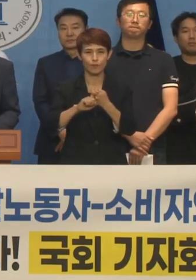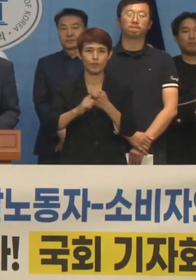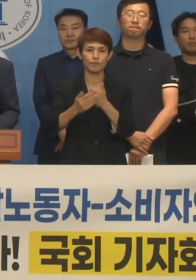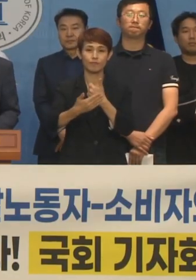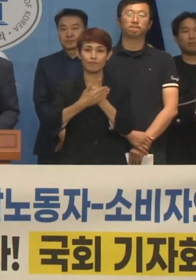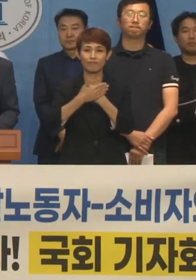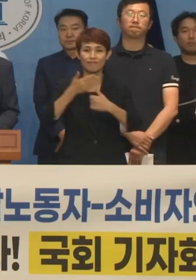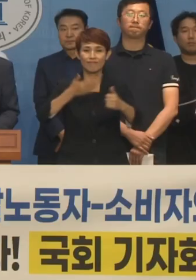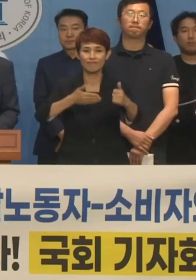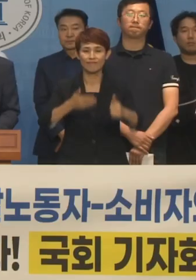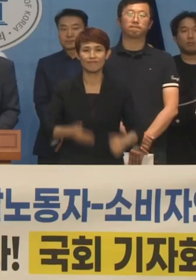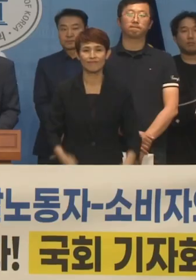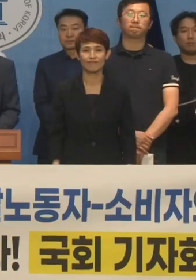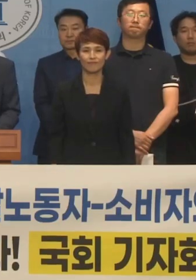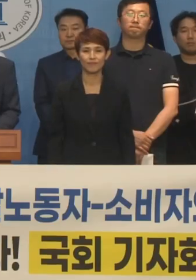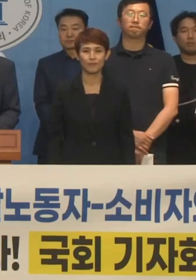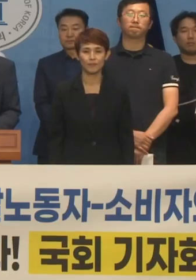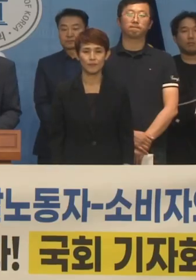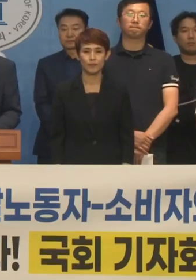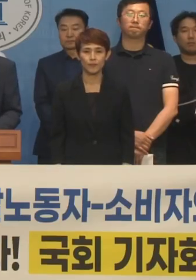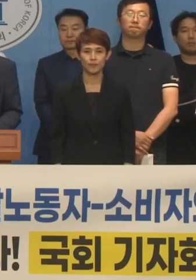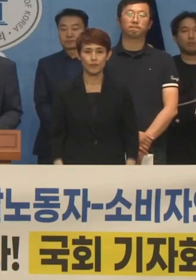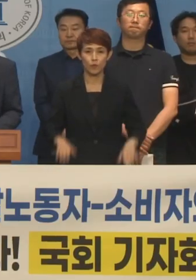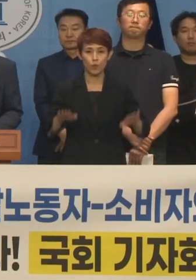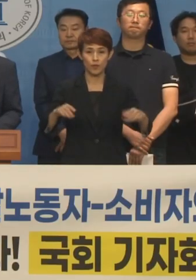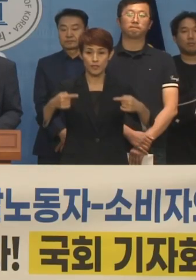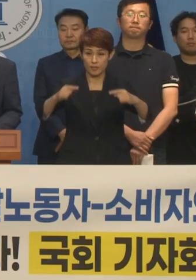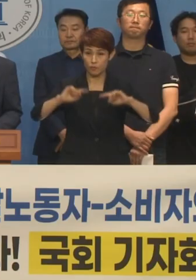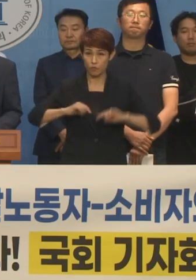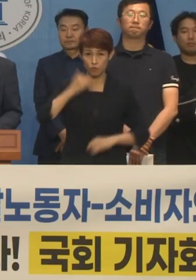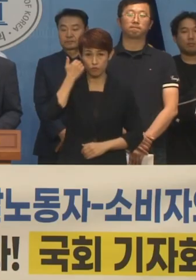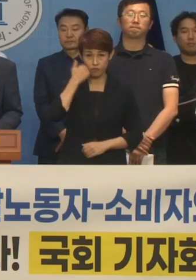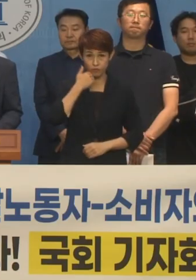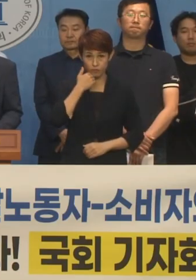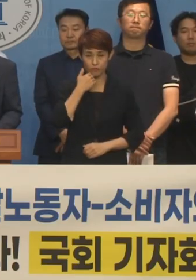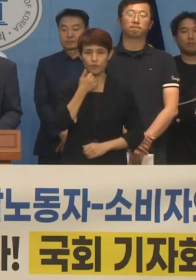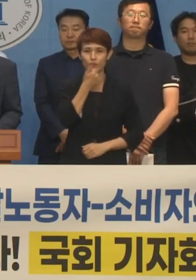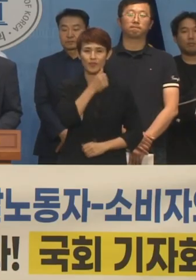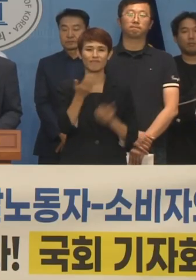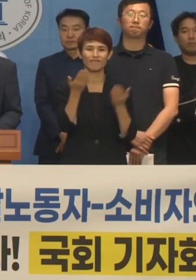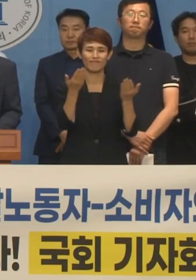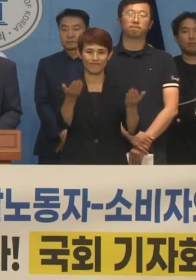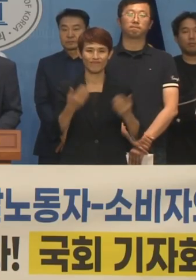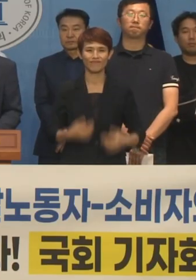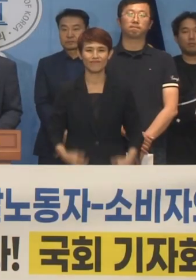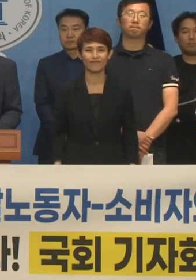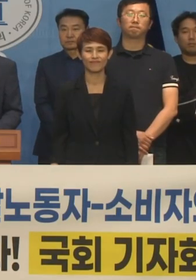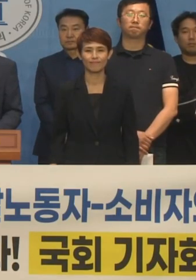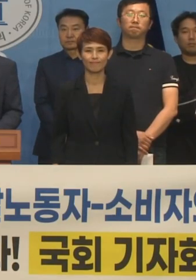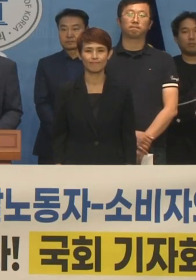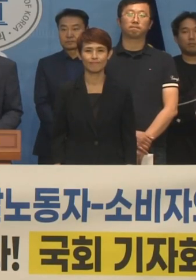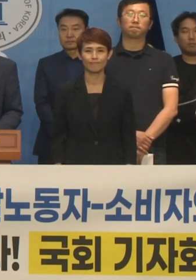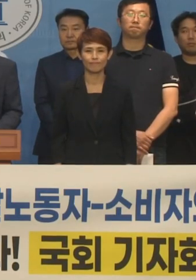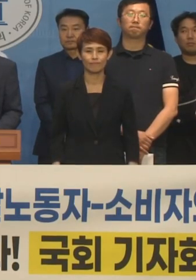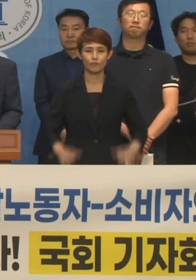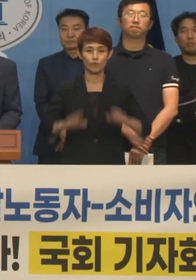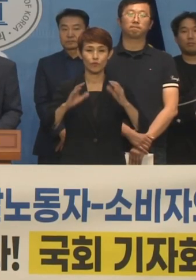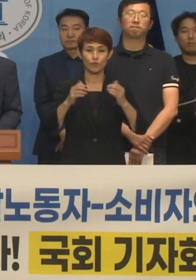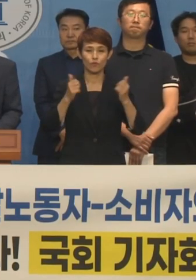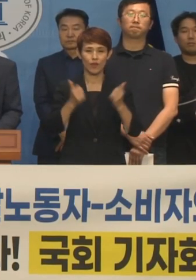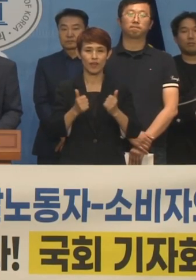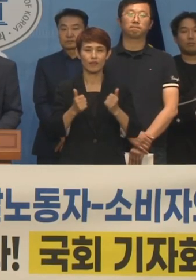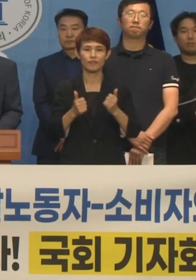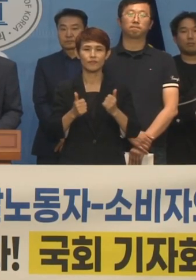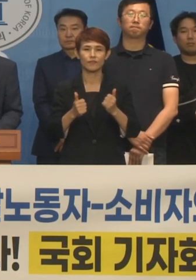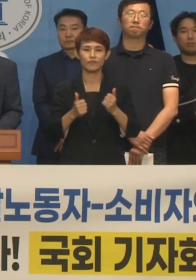협조 부탁드리겠습니다. 오늘 기자회견에 참석해 주신 분들부터 소개해 드리겠습니다. 국회